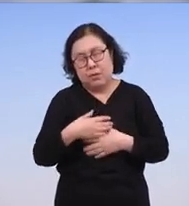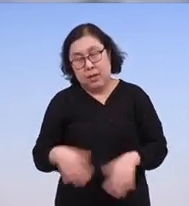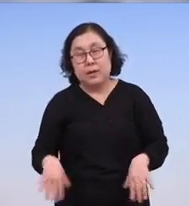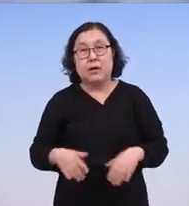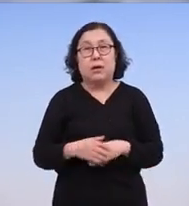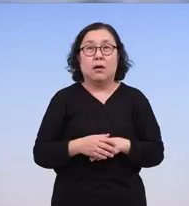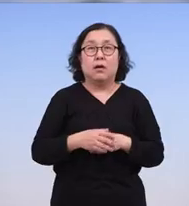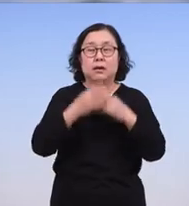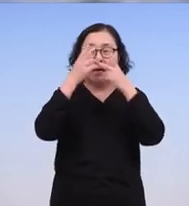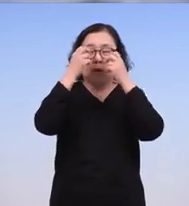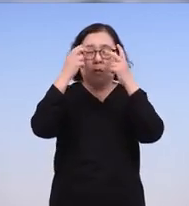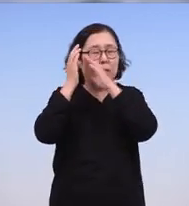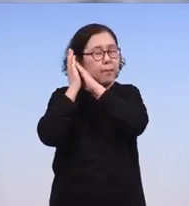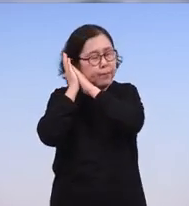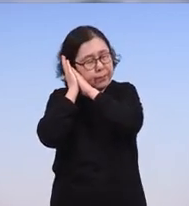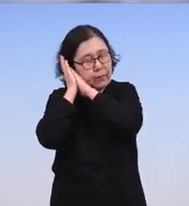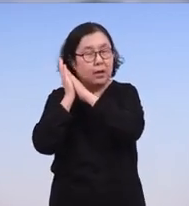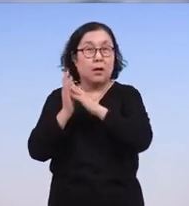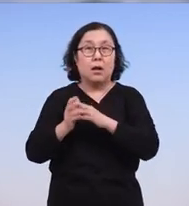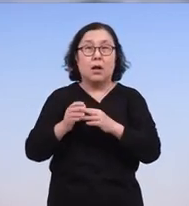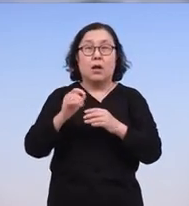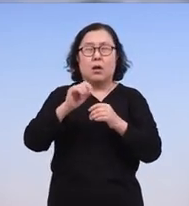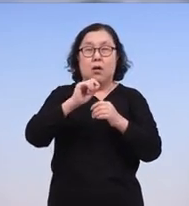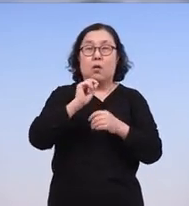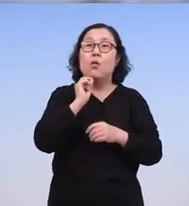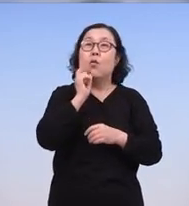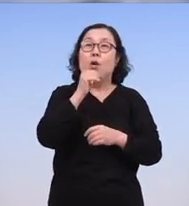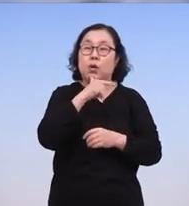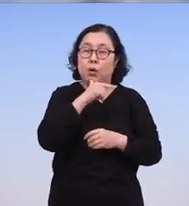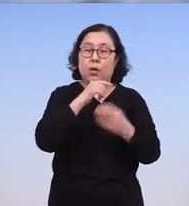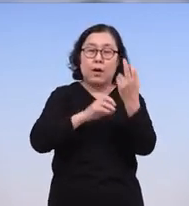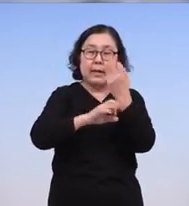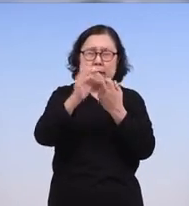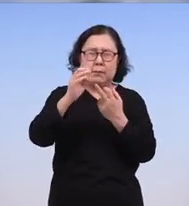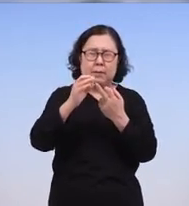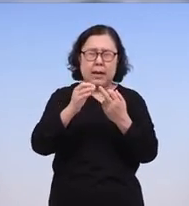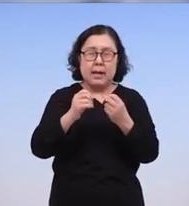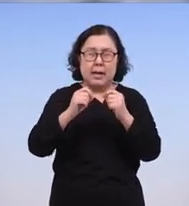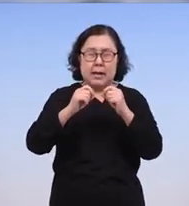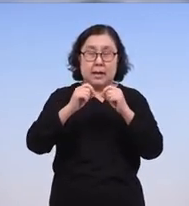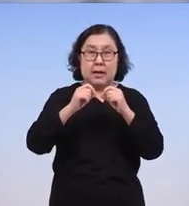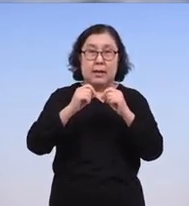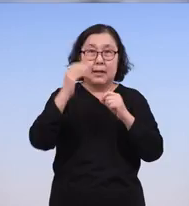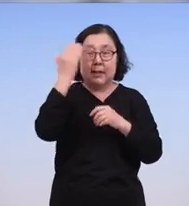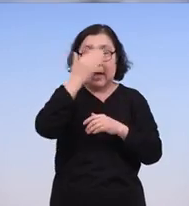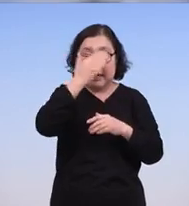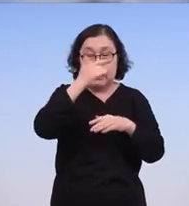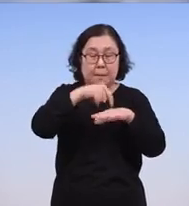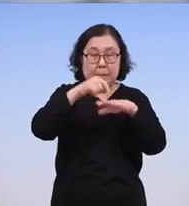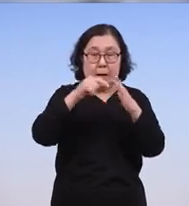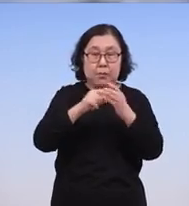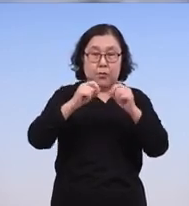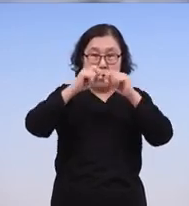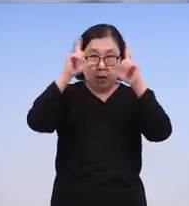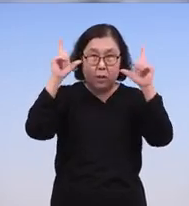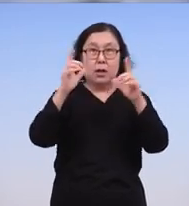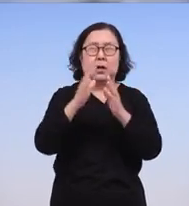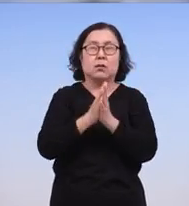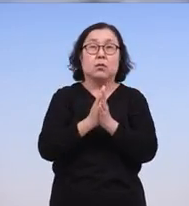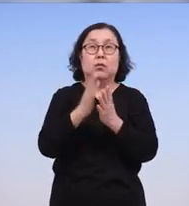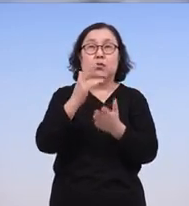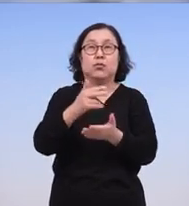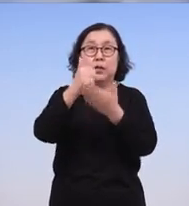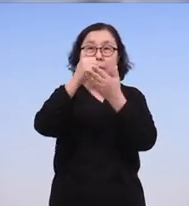모르듯이 뭐 죽듯이 그냥 잠에 빠지고 그리고 월요일 아침에 너무너무 기분 좋은 마음으로 일어나 그 다음 주 설교